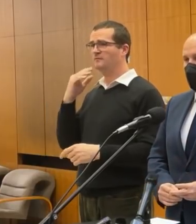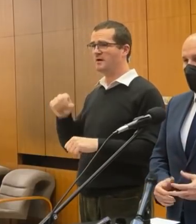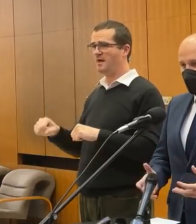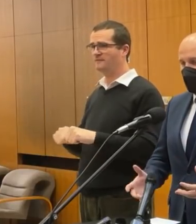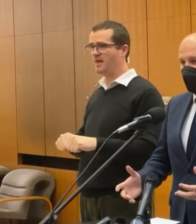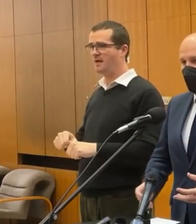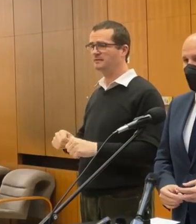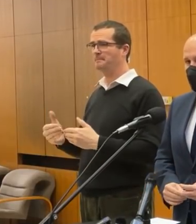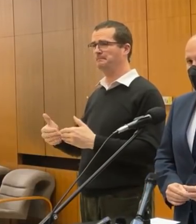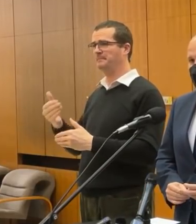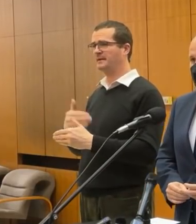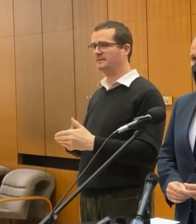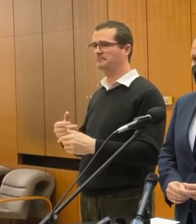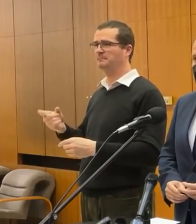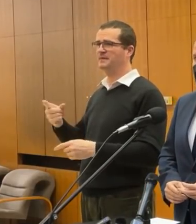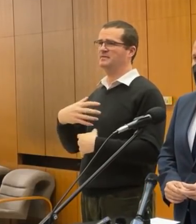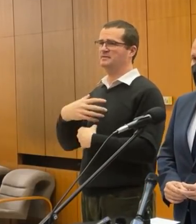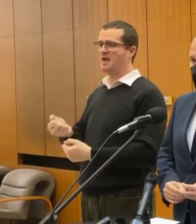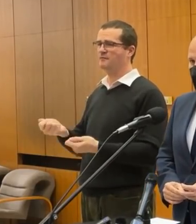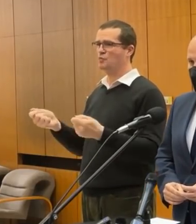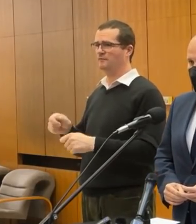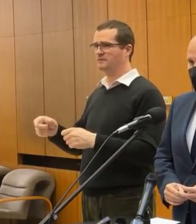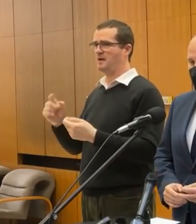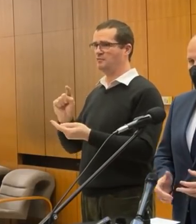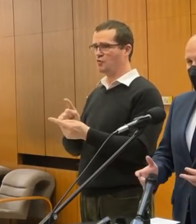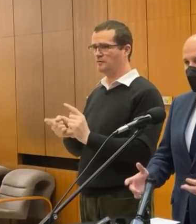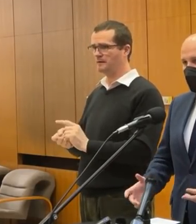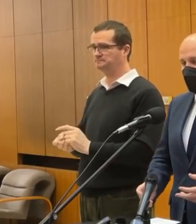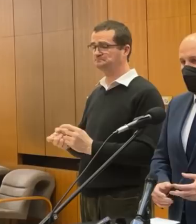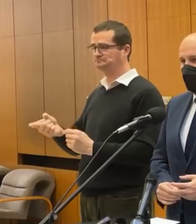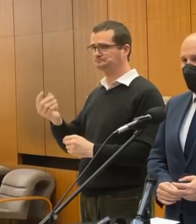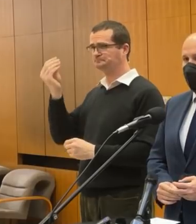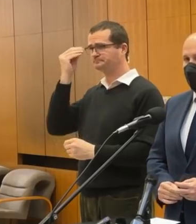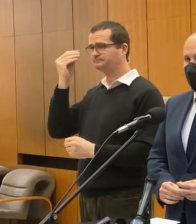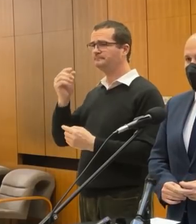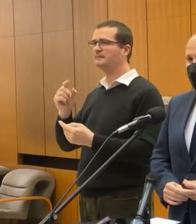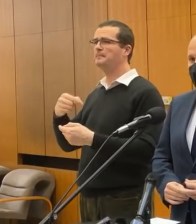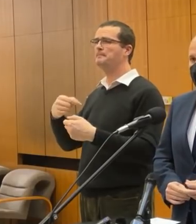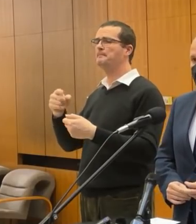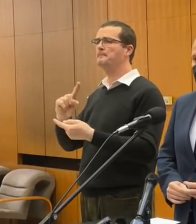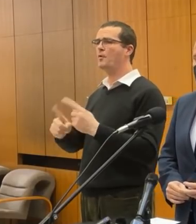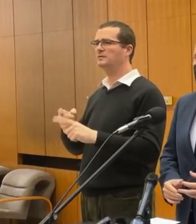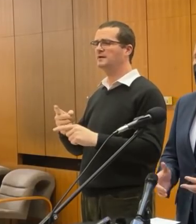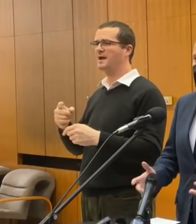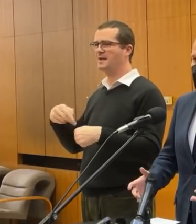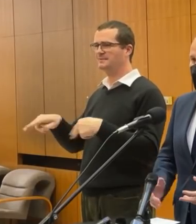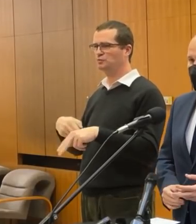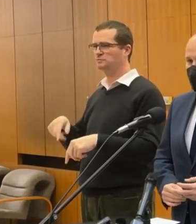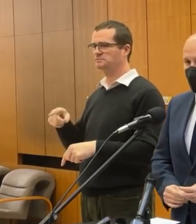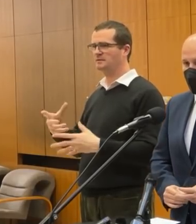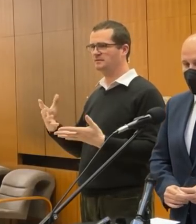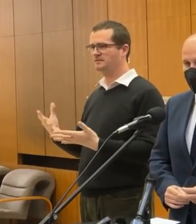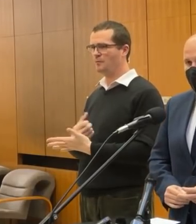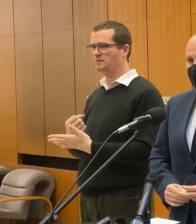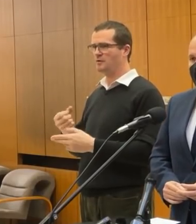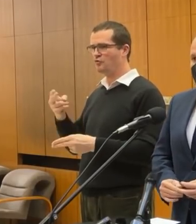vlády predchádzajúca vláda prišla s návrhom uzatvorenia takejto dohody. Pamätáte si na politické diskusie, ktoré vyvrcholili vlastne tým, že sa to